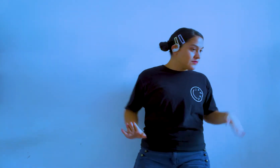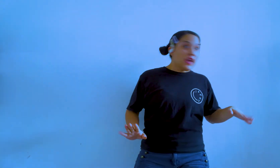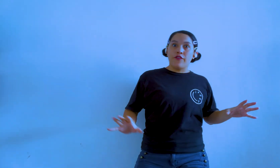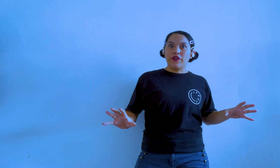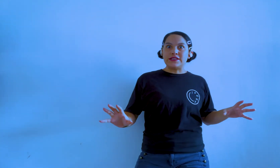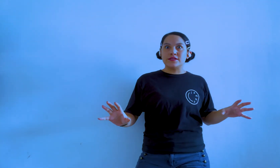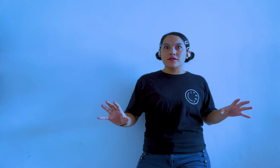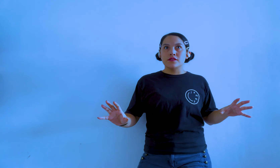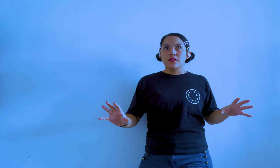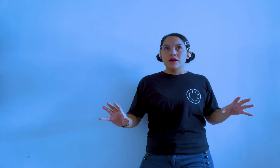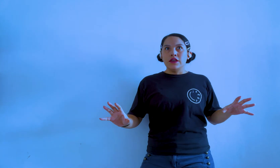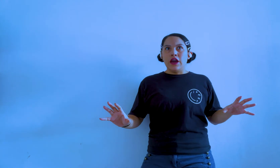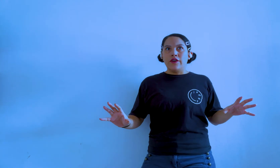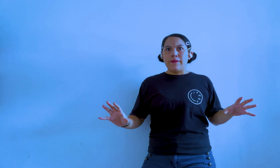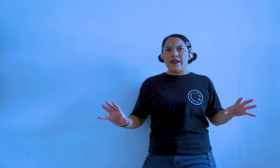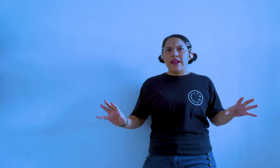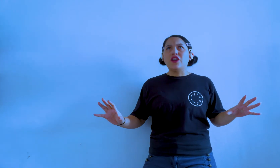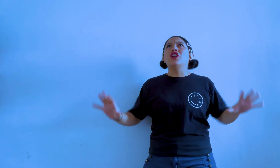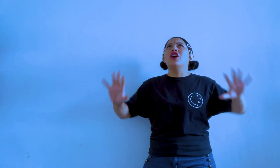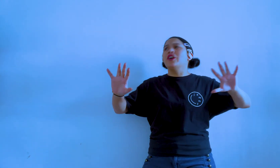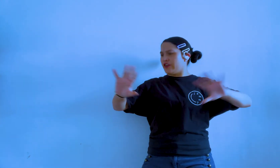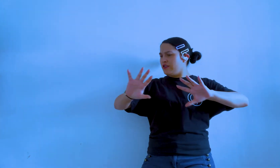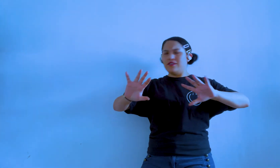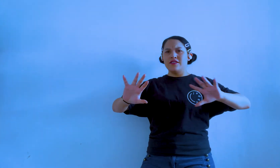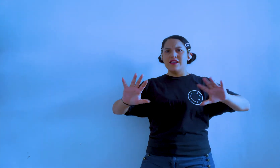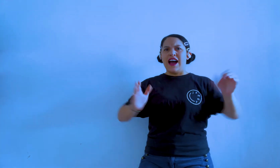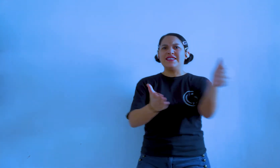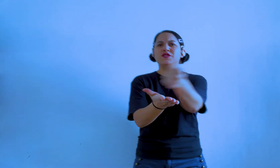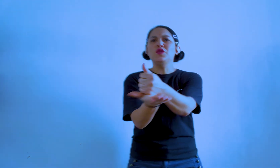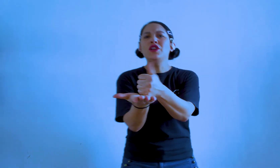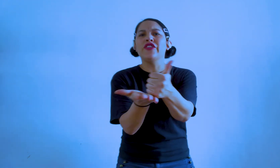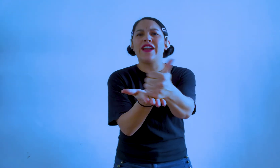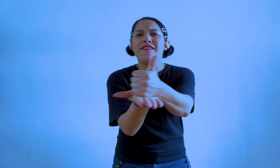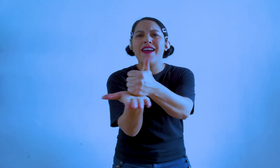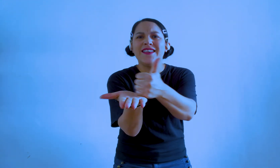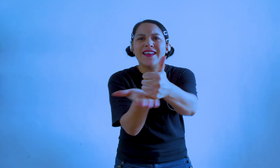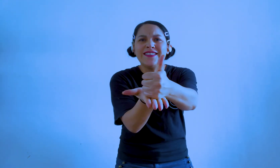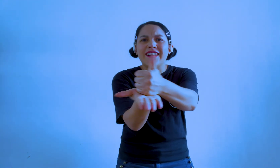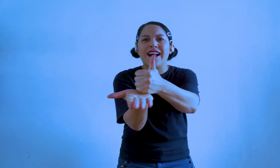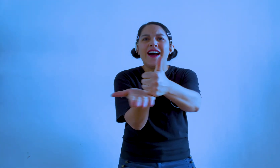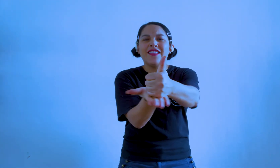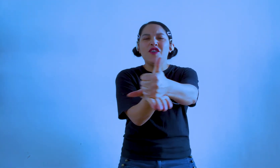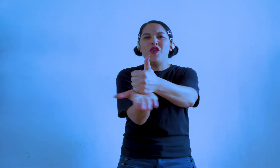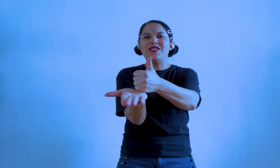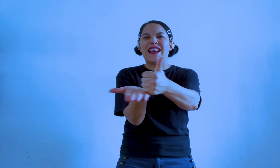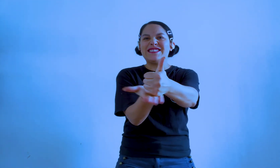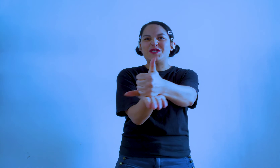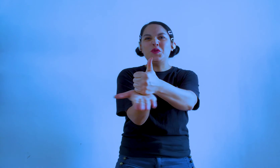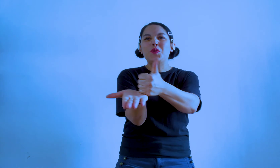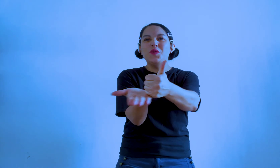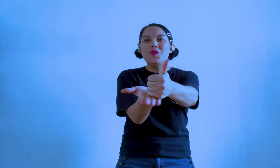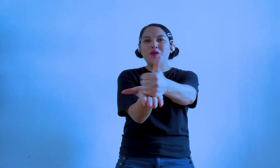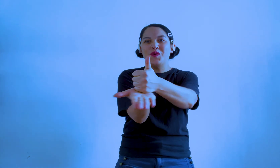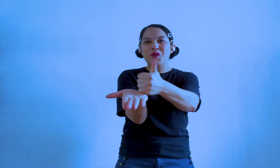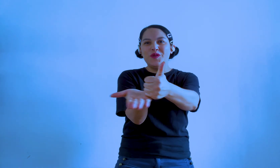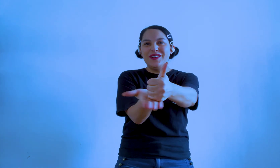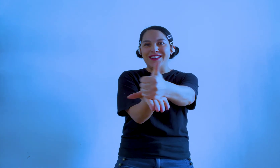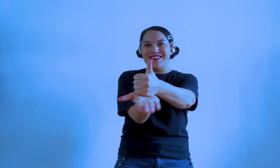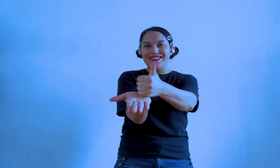1, 2, 3, 4, 5. ¡Freeze! Y ahora viene el color azul otra vez a atacarnos. Azul.